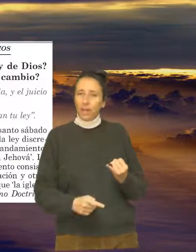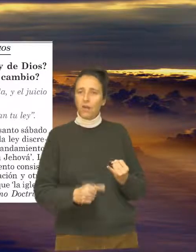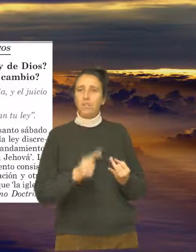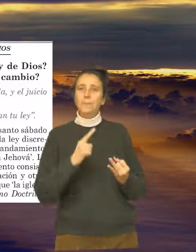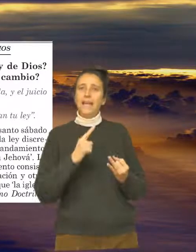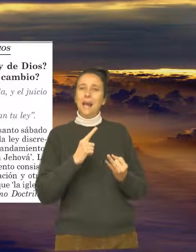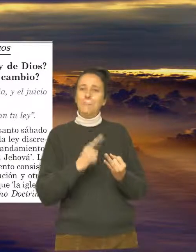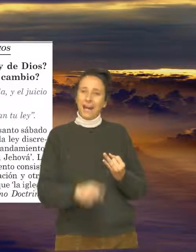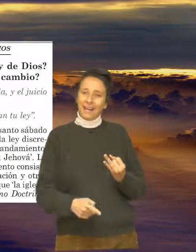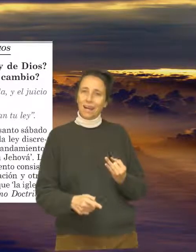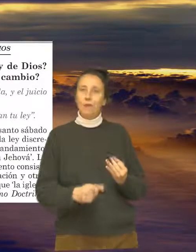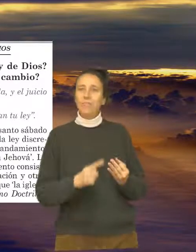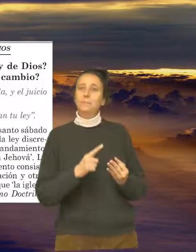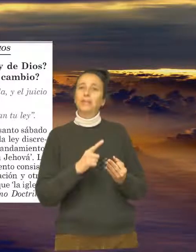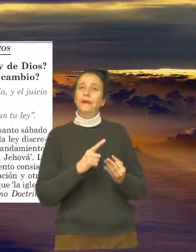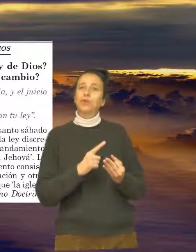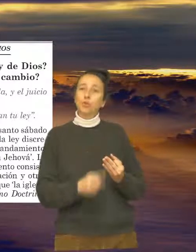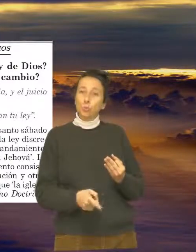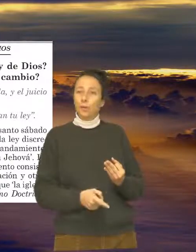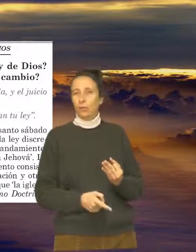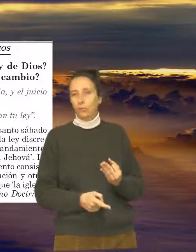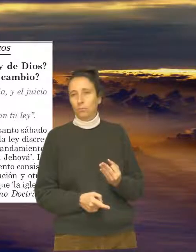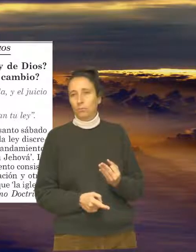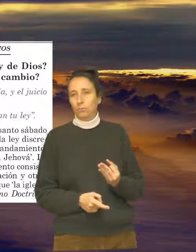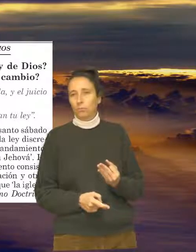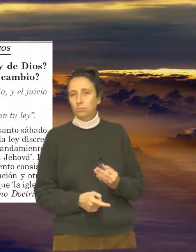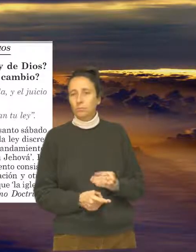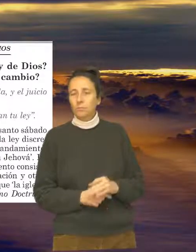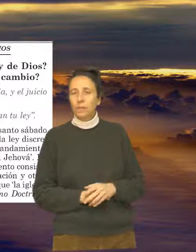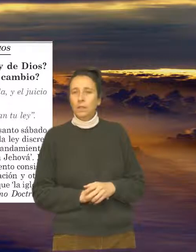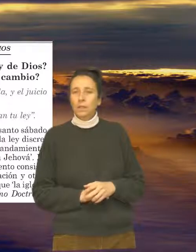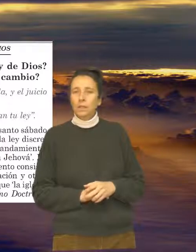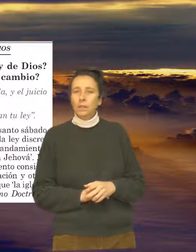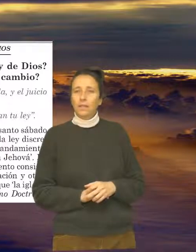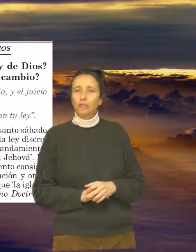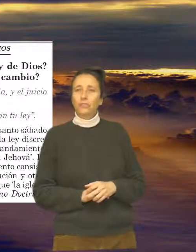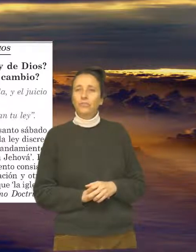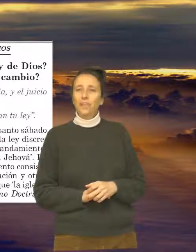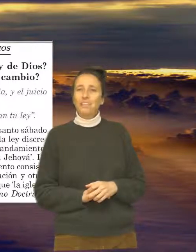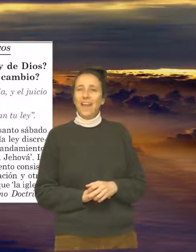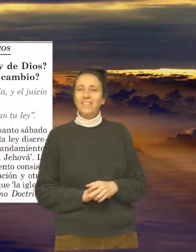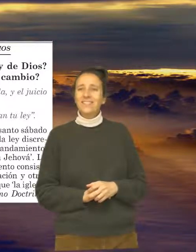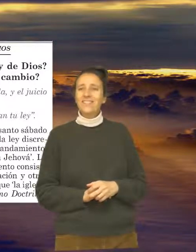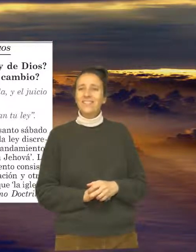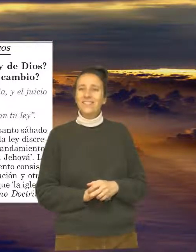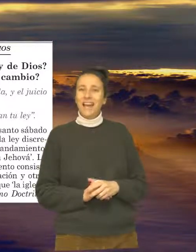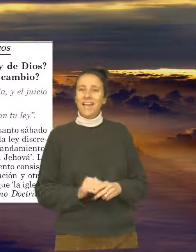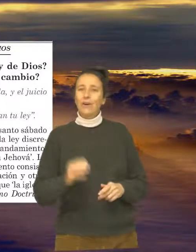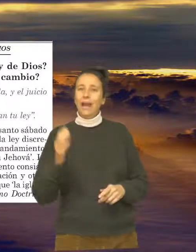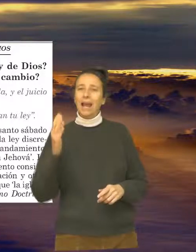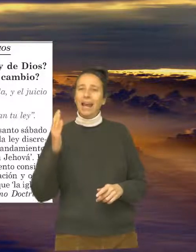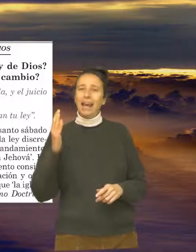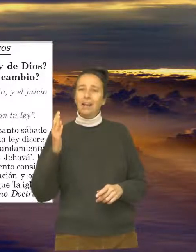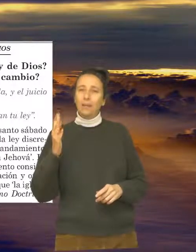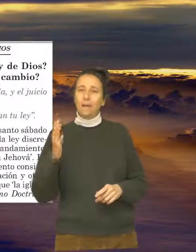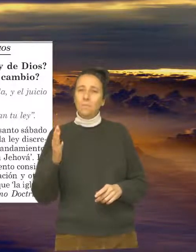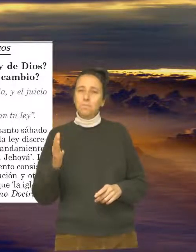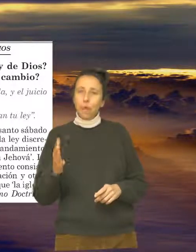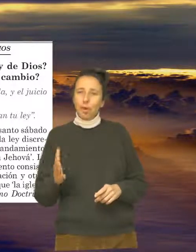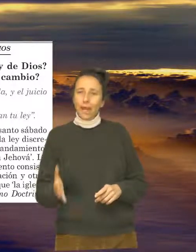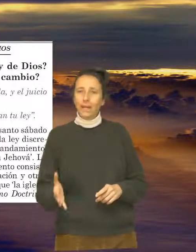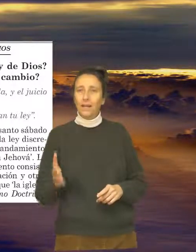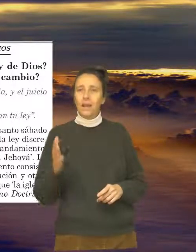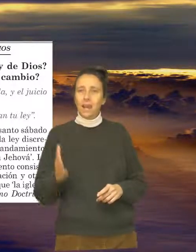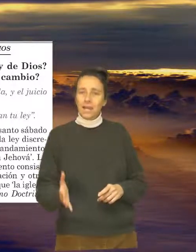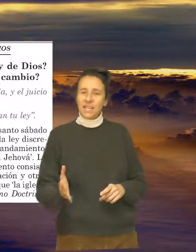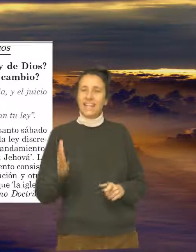el nombre, no acepta la marca, no acepta el número. Y entonces es necesario